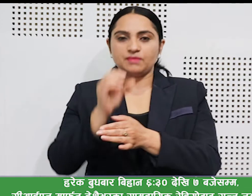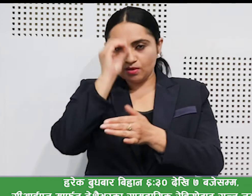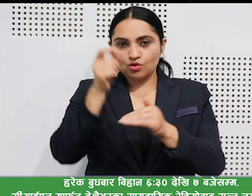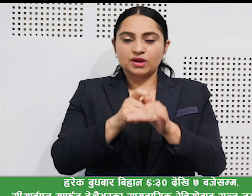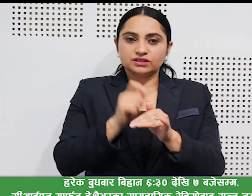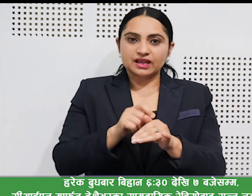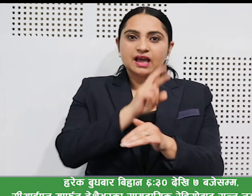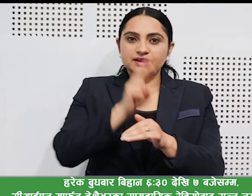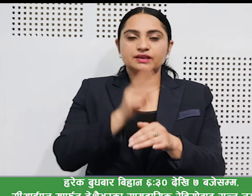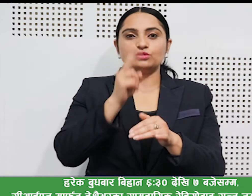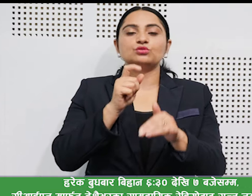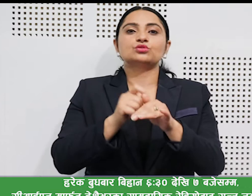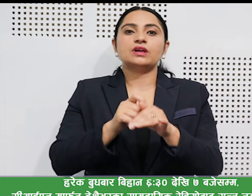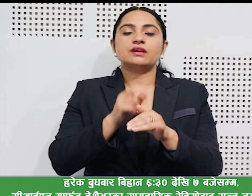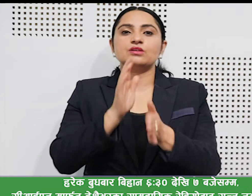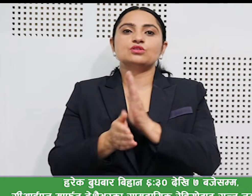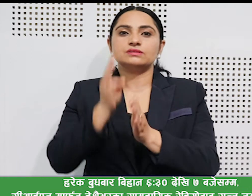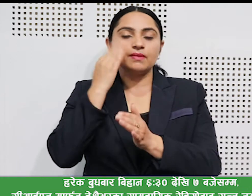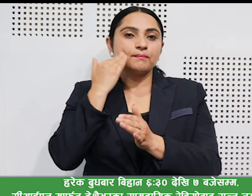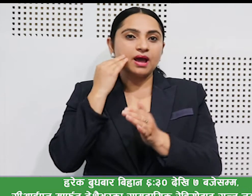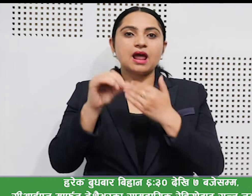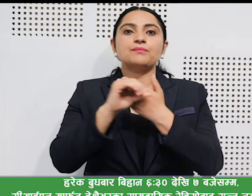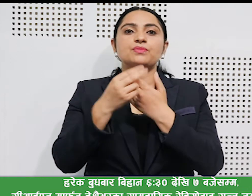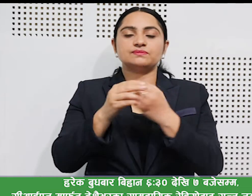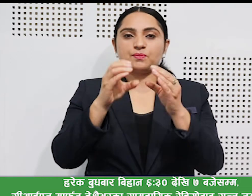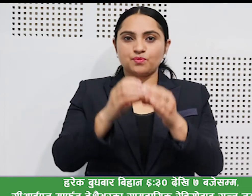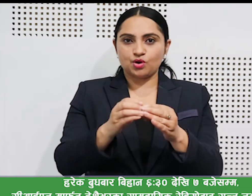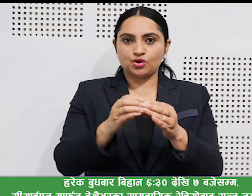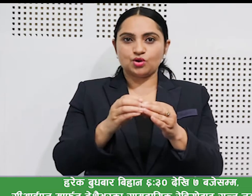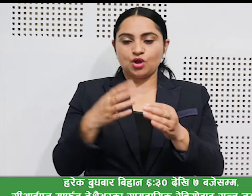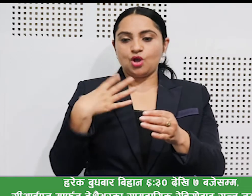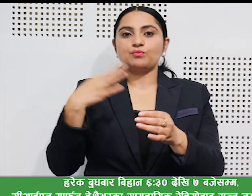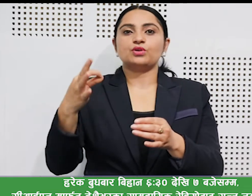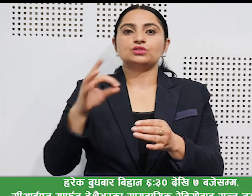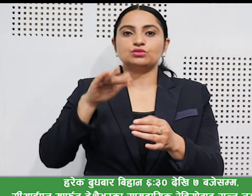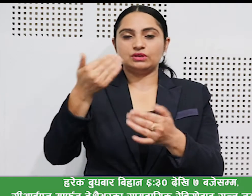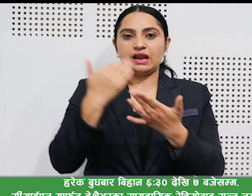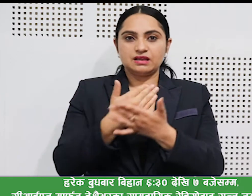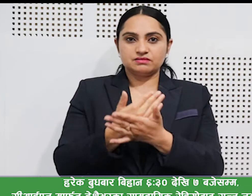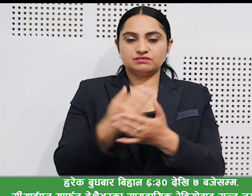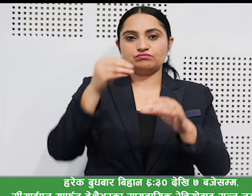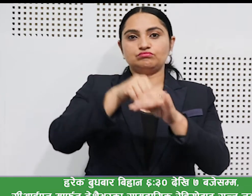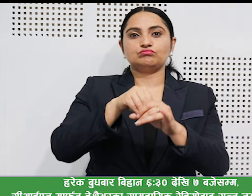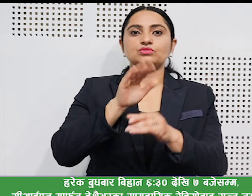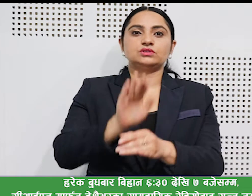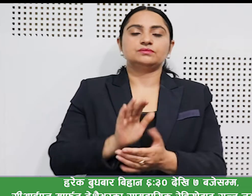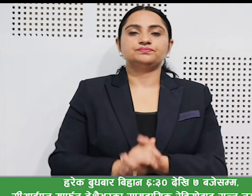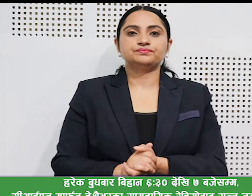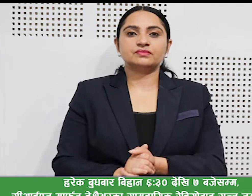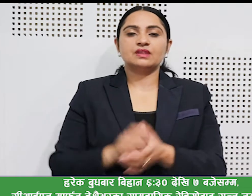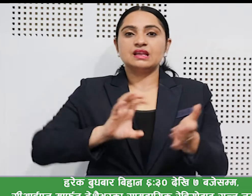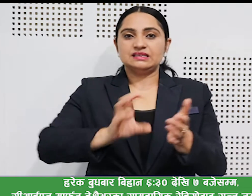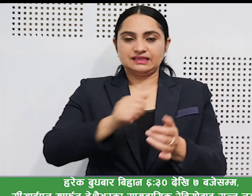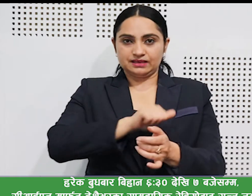तयारी र ती तयारी र योजनामा महिला, सीमान्तकृत वर्गको प्रतिनिधित्वलाई कसरी समेटिएको छ त?